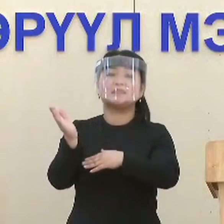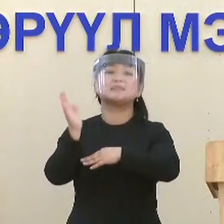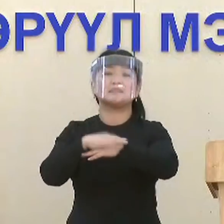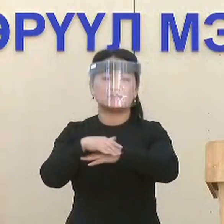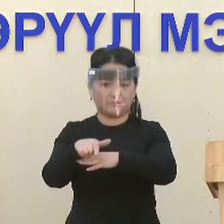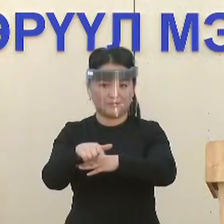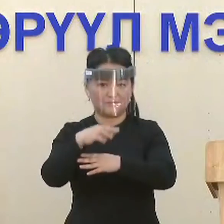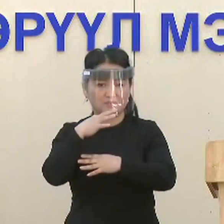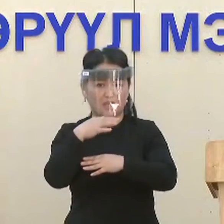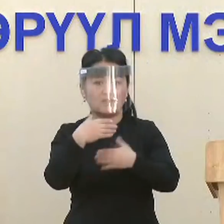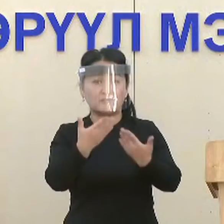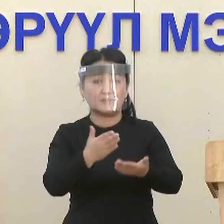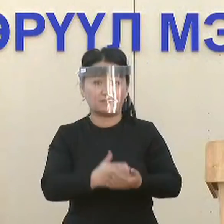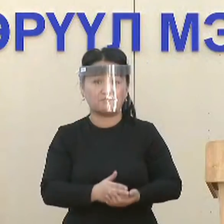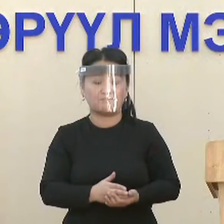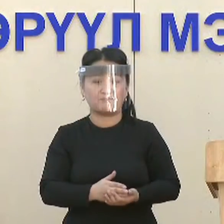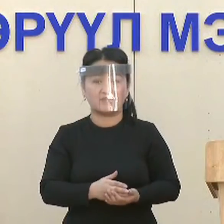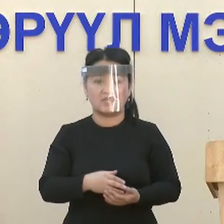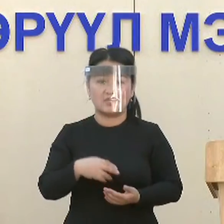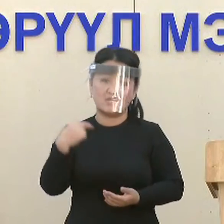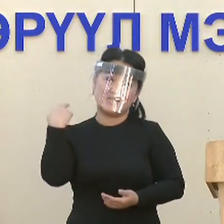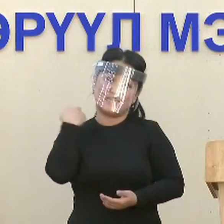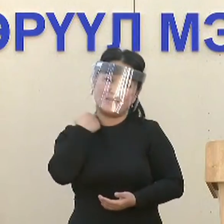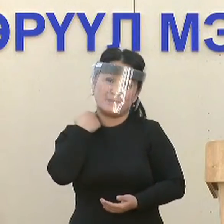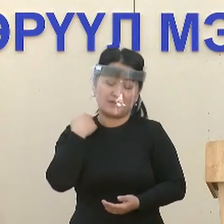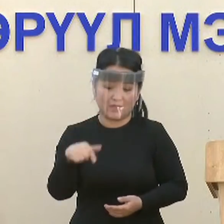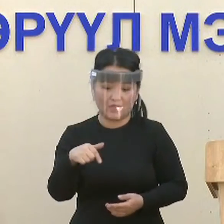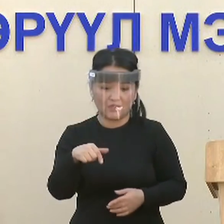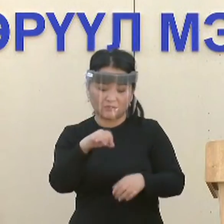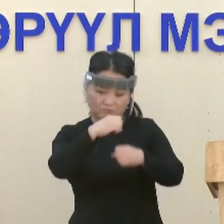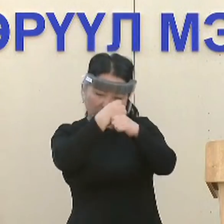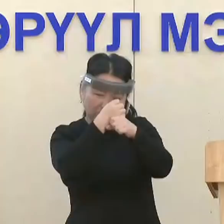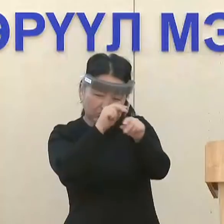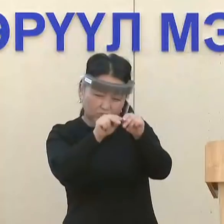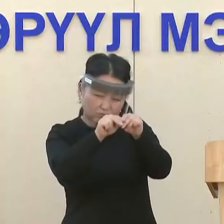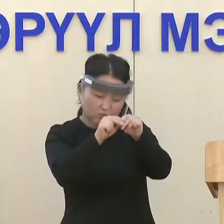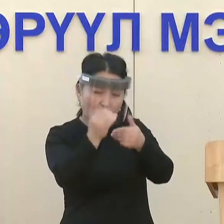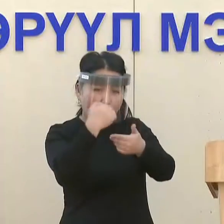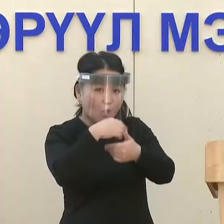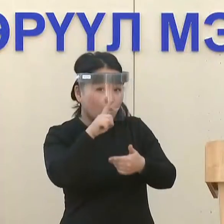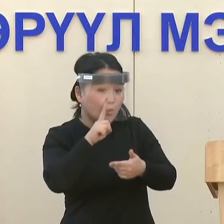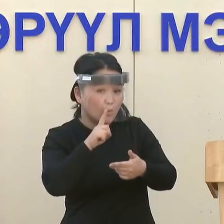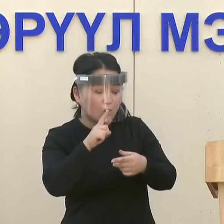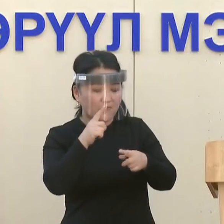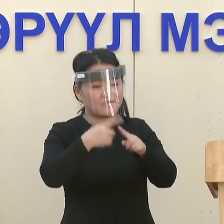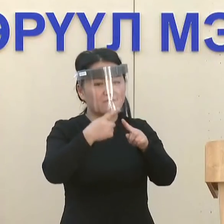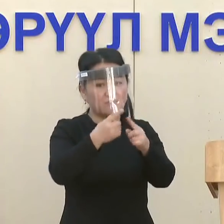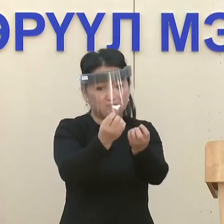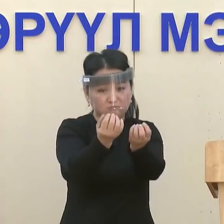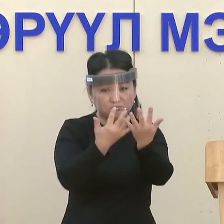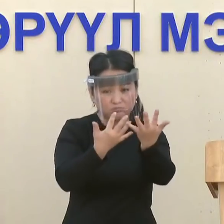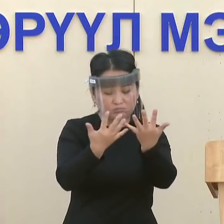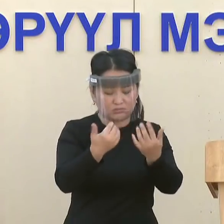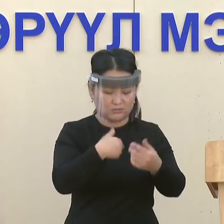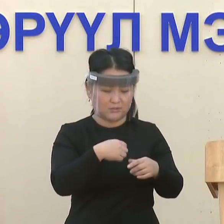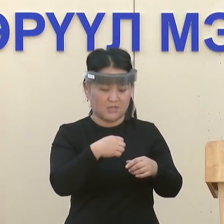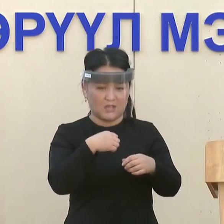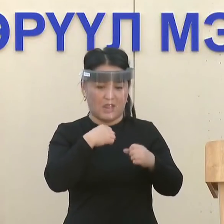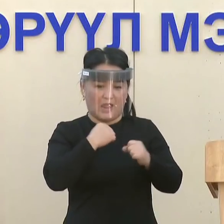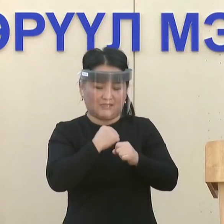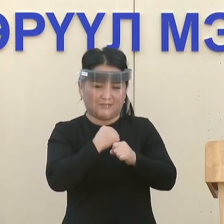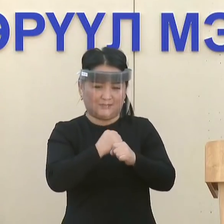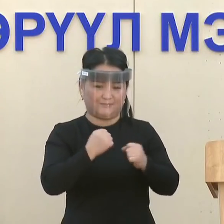байна. За Их Британий хувьд шинжилгээнд хамрагдах хүний тоог нэмэгдүүлэх талаар бүхэл хүчин чармаалтаа дайчлан ажиллаж байгаа гэж